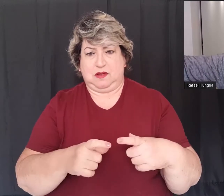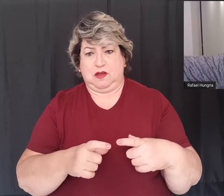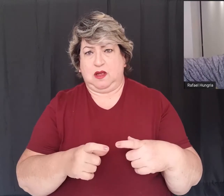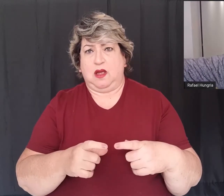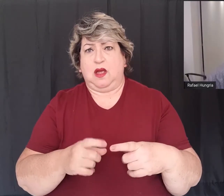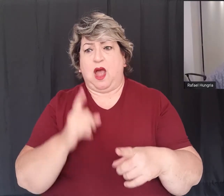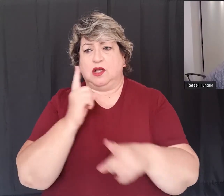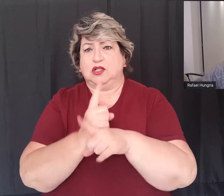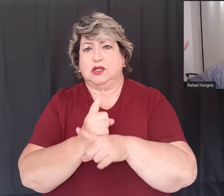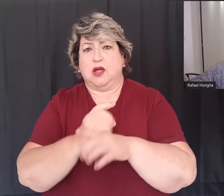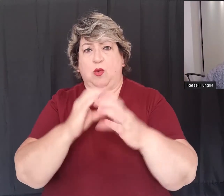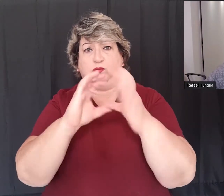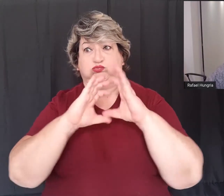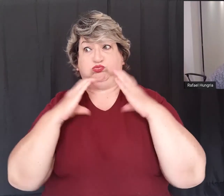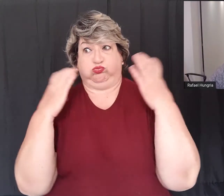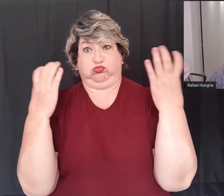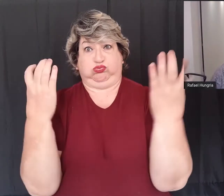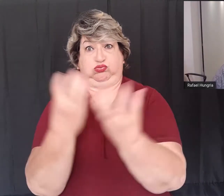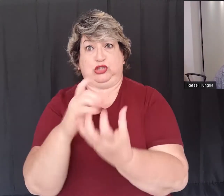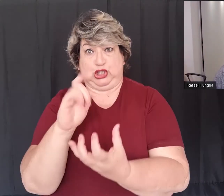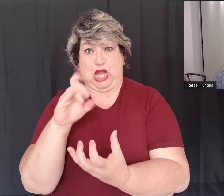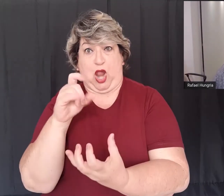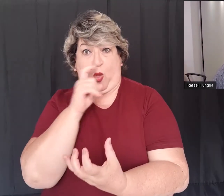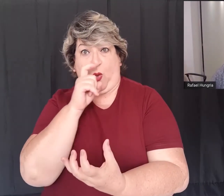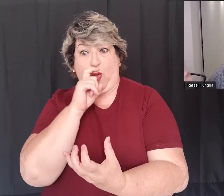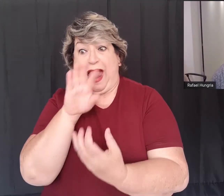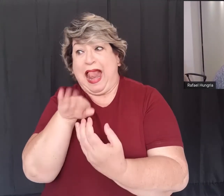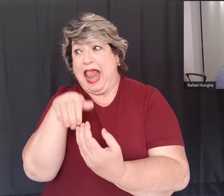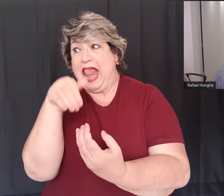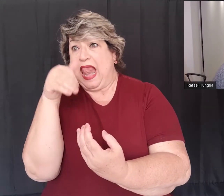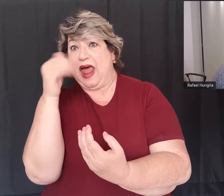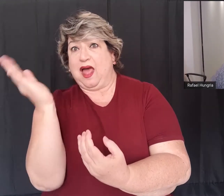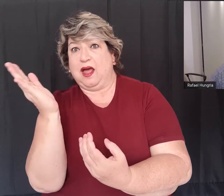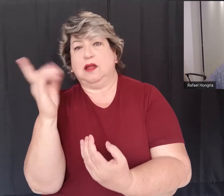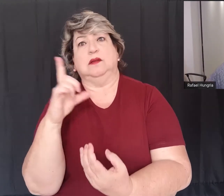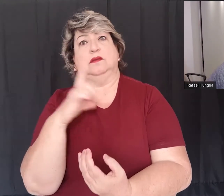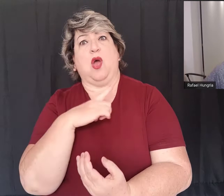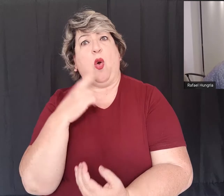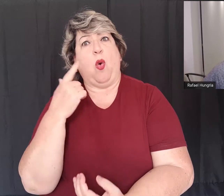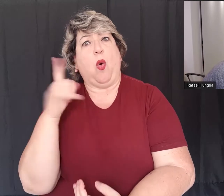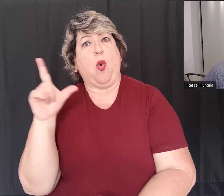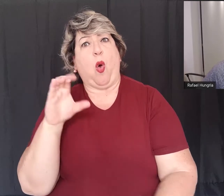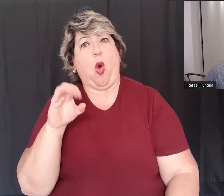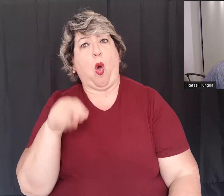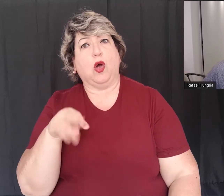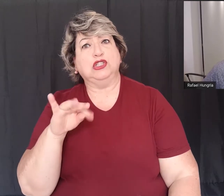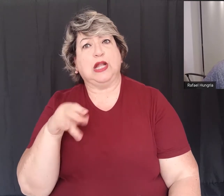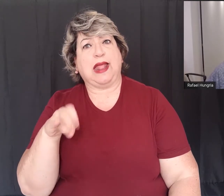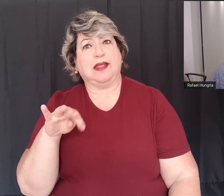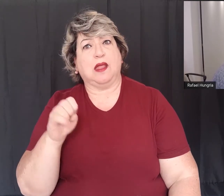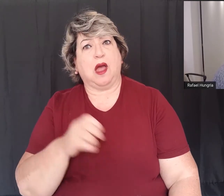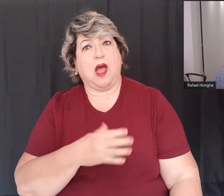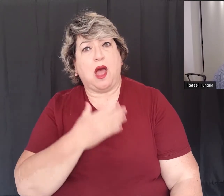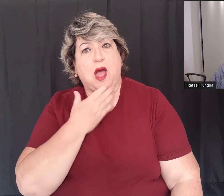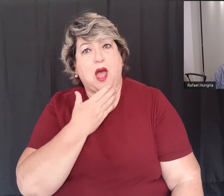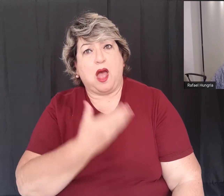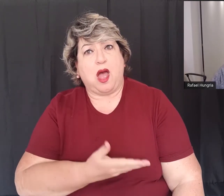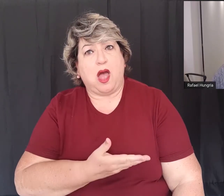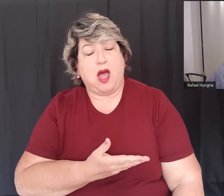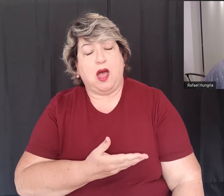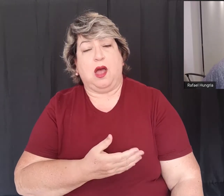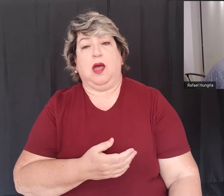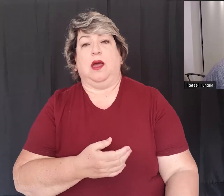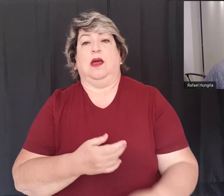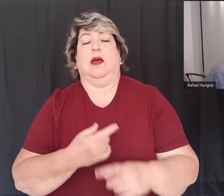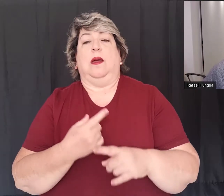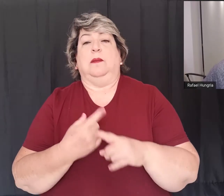dessa muralha, um continente, uma região desconhecida. Ficamos impressionados com essa descoberta, né? Depois viemos a